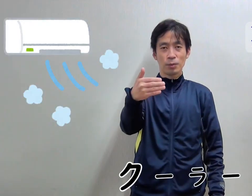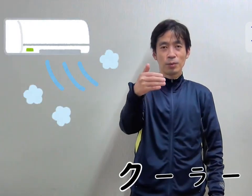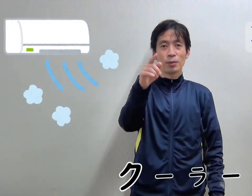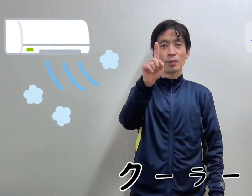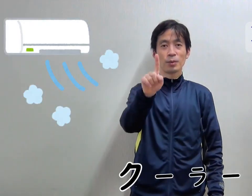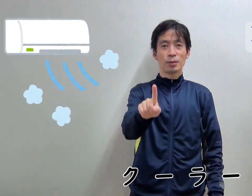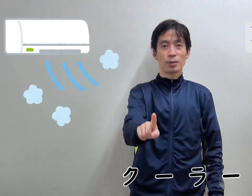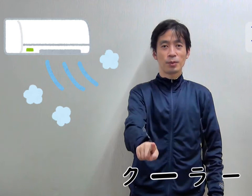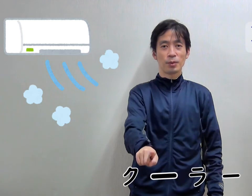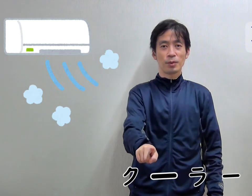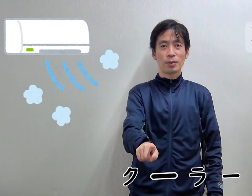く